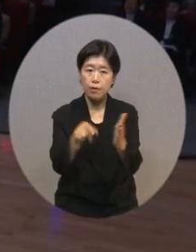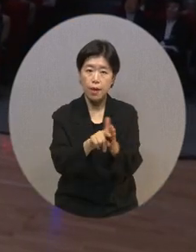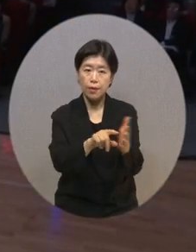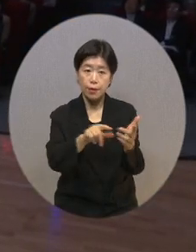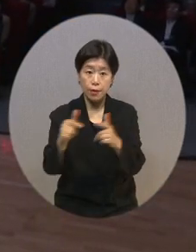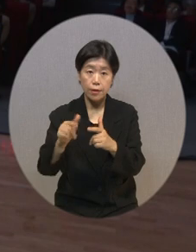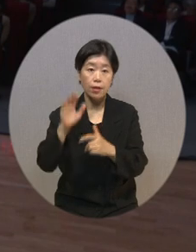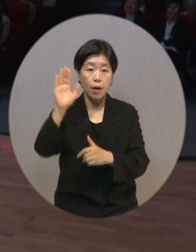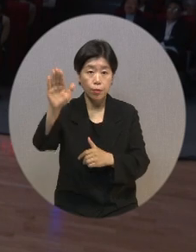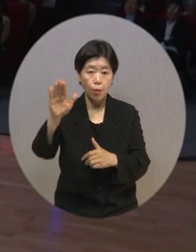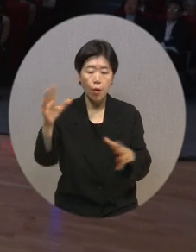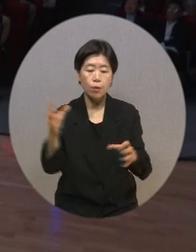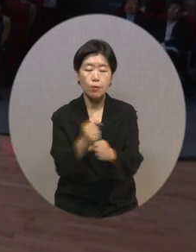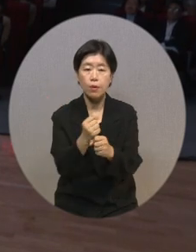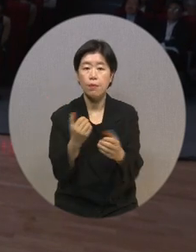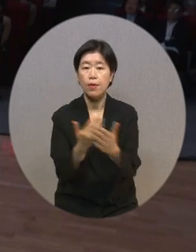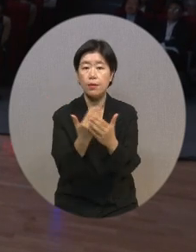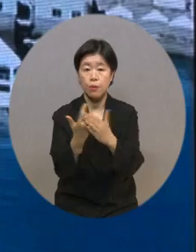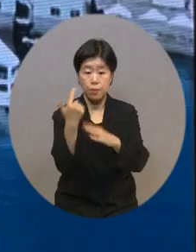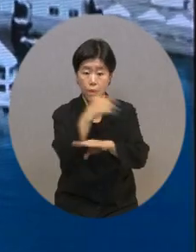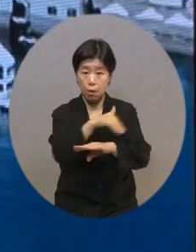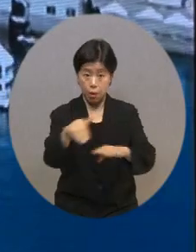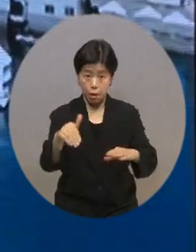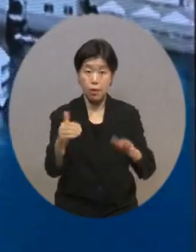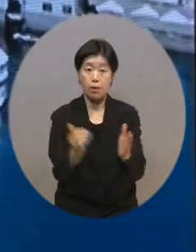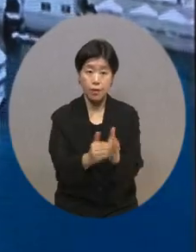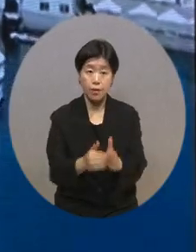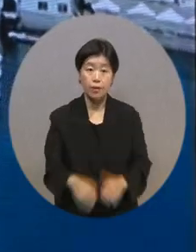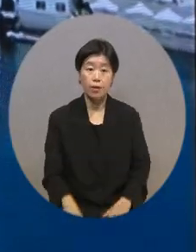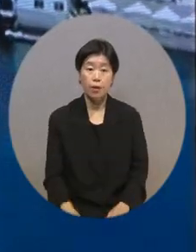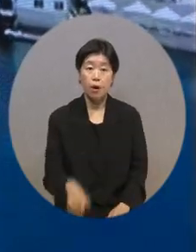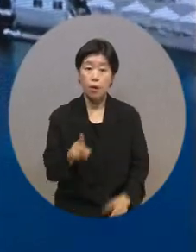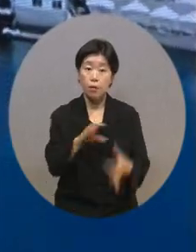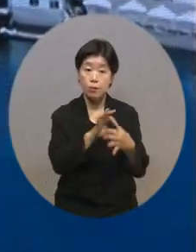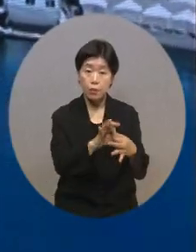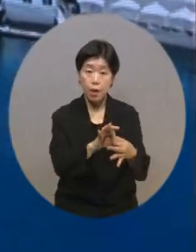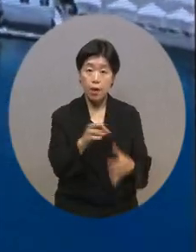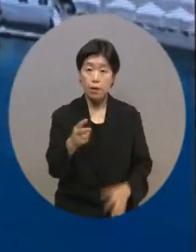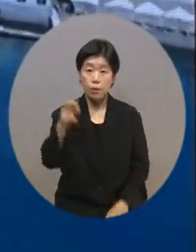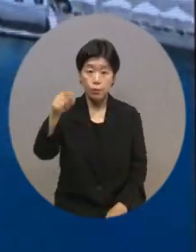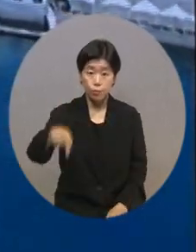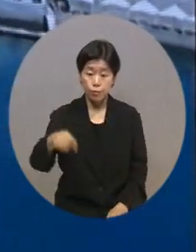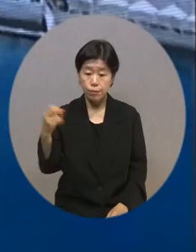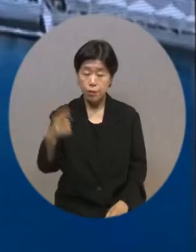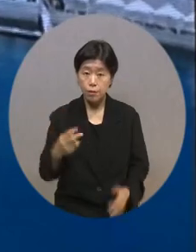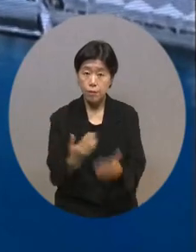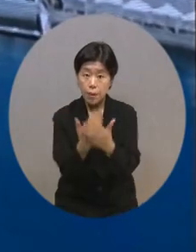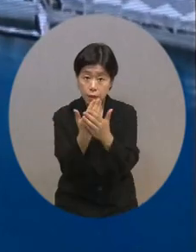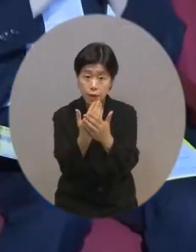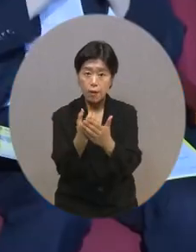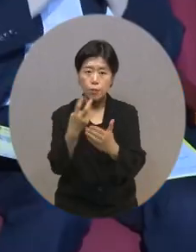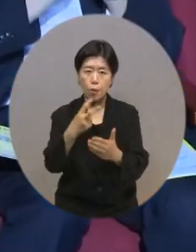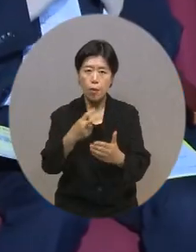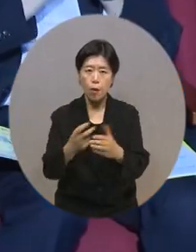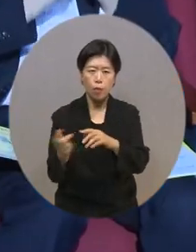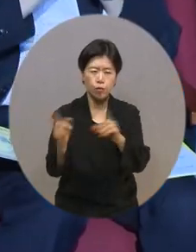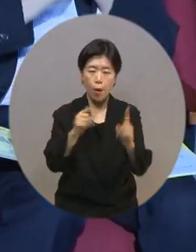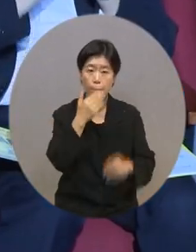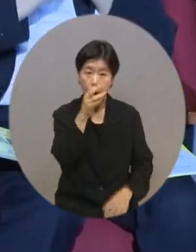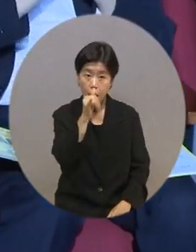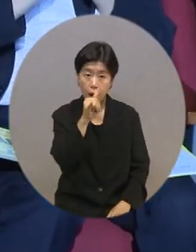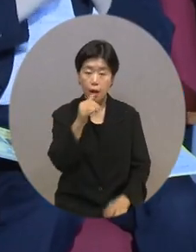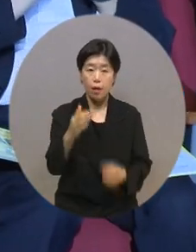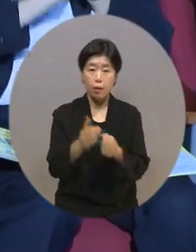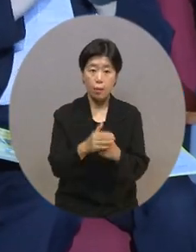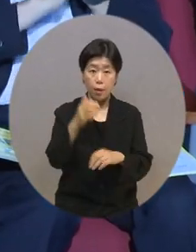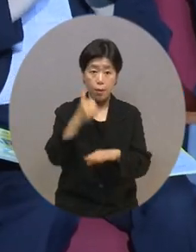중장기 종합발전계획을 수립하고 이를 통해 여수의 재도약과 부흥을 이끌어 시민이 행복한